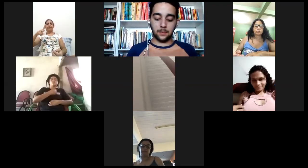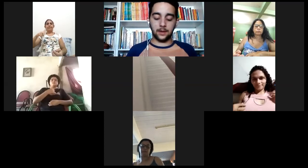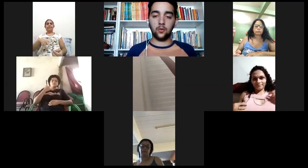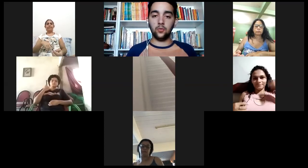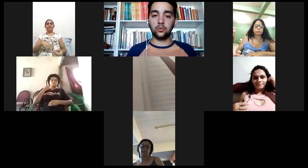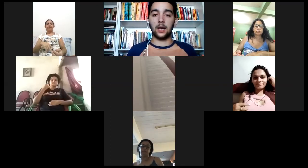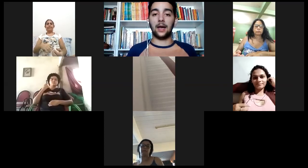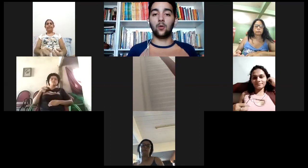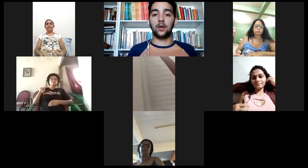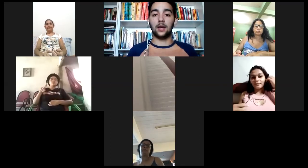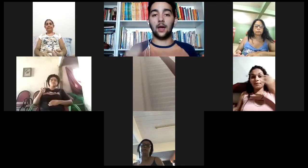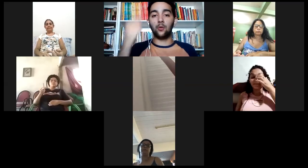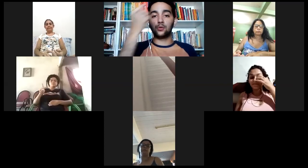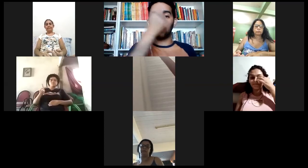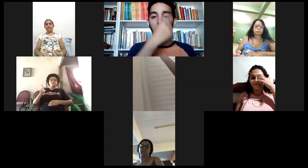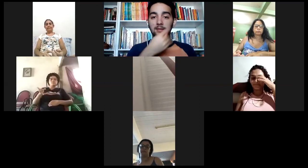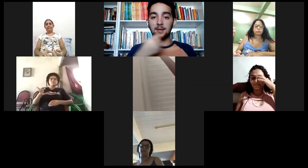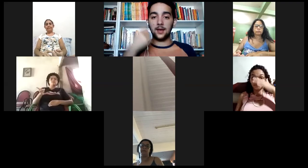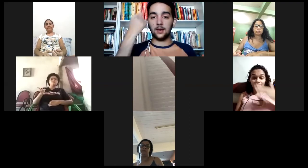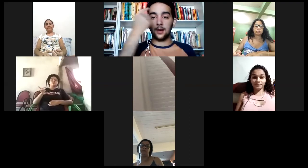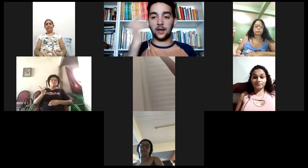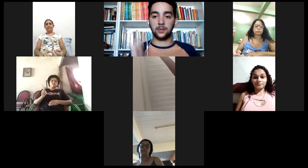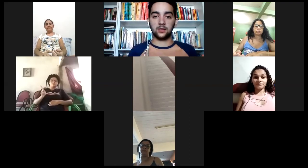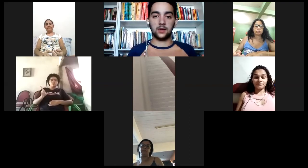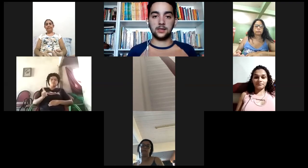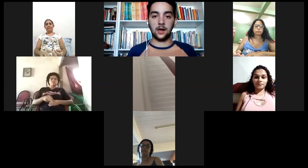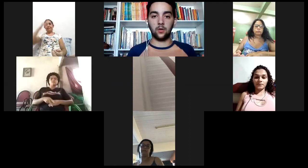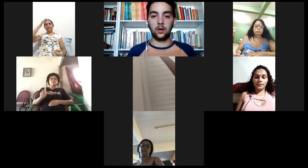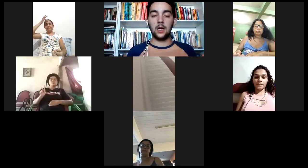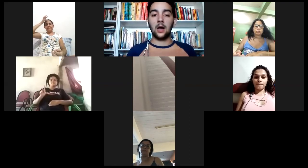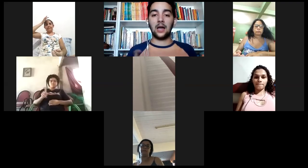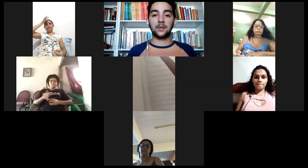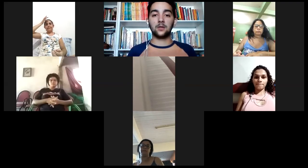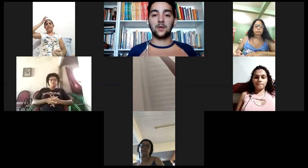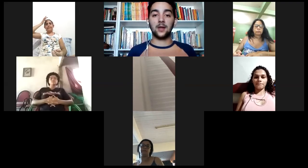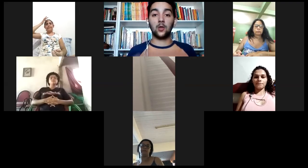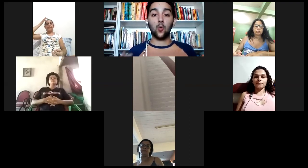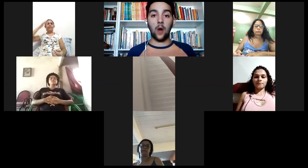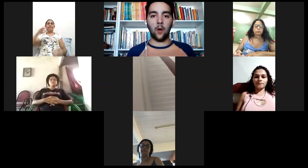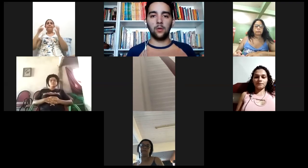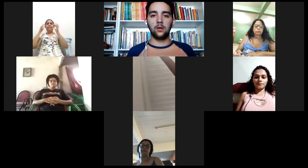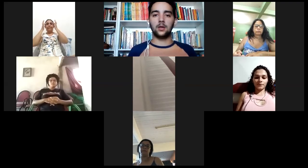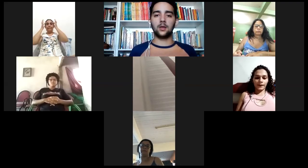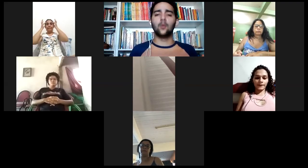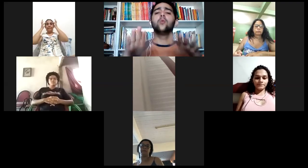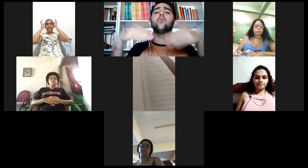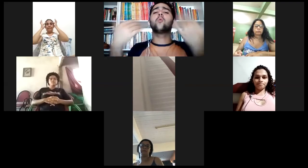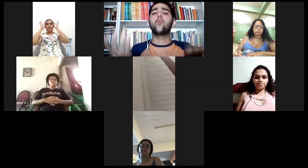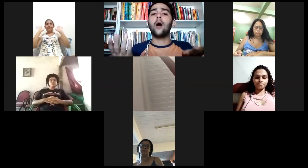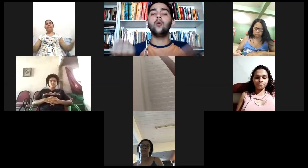Lembrando que a pergunta é o quê? É onde eu vou fazer a expressão facial. A expressão facial é no qual.